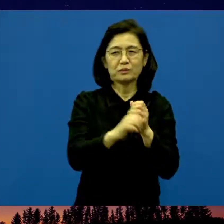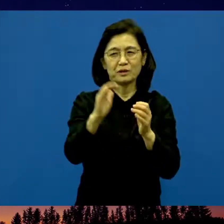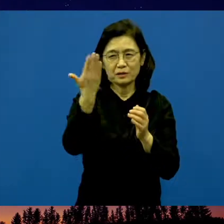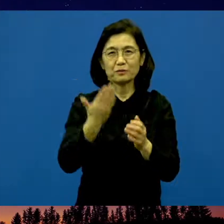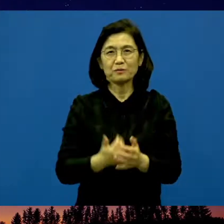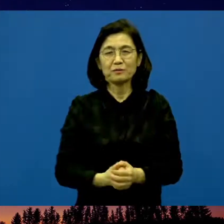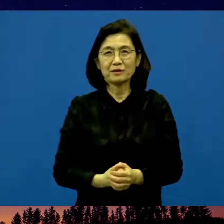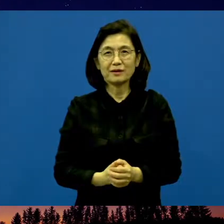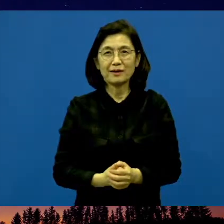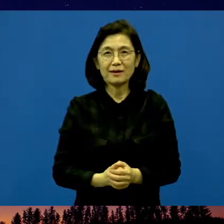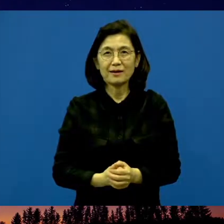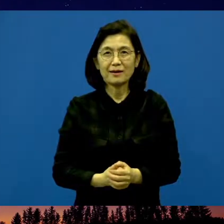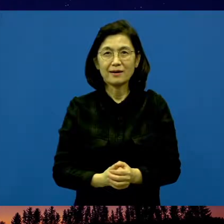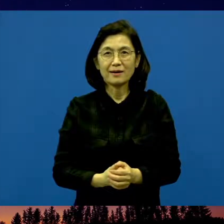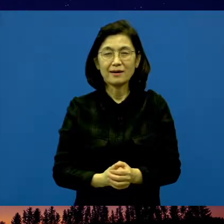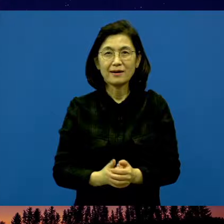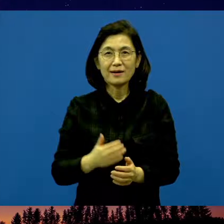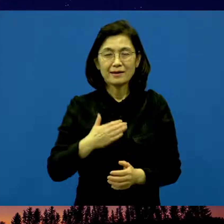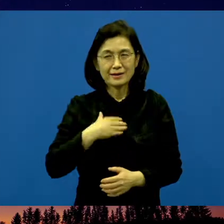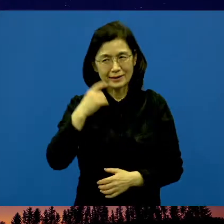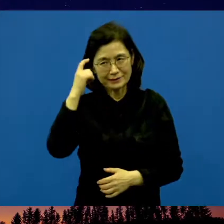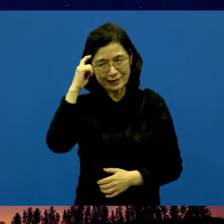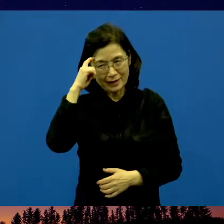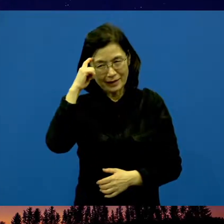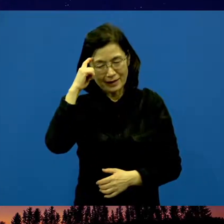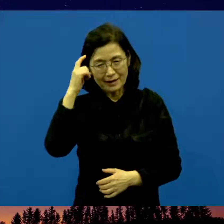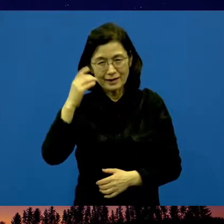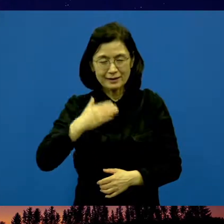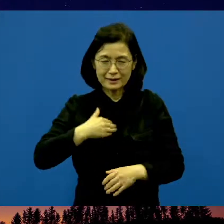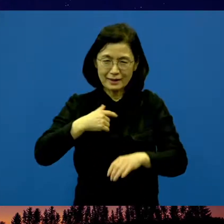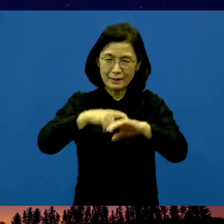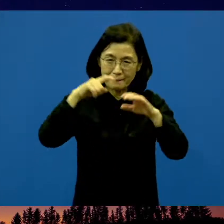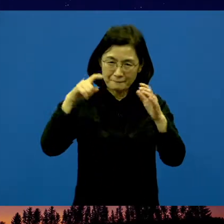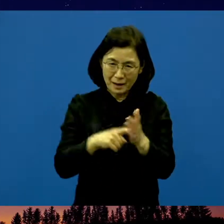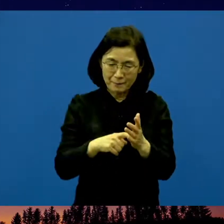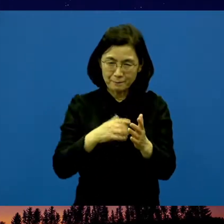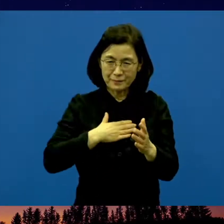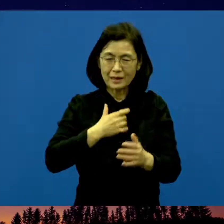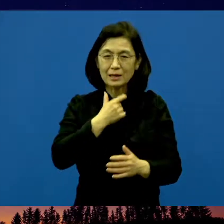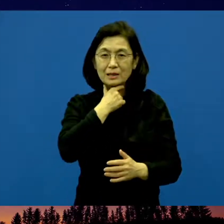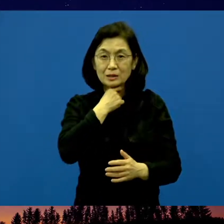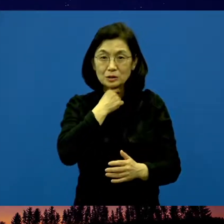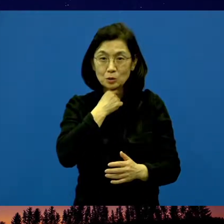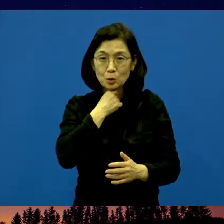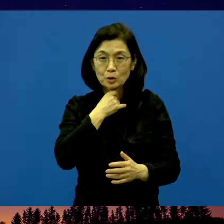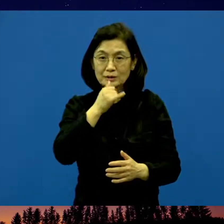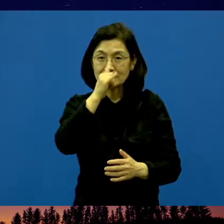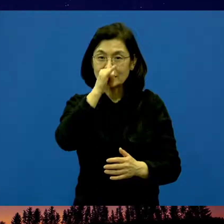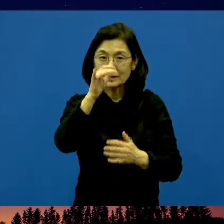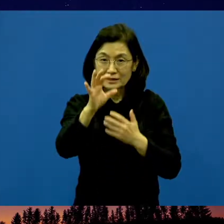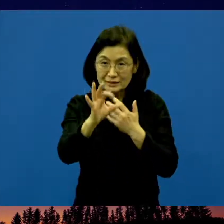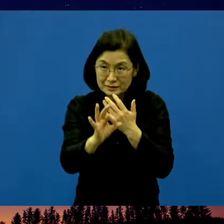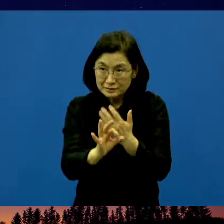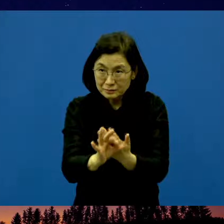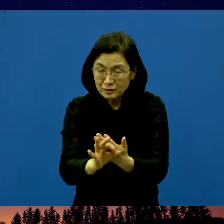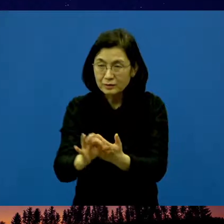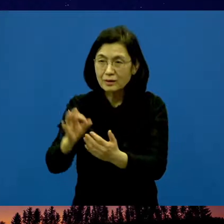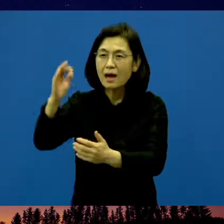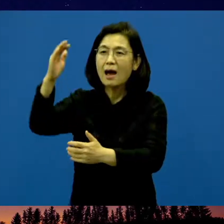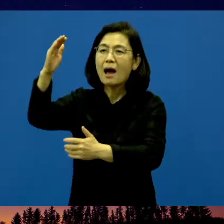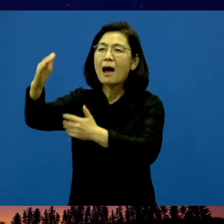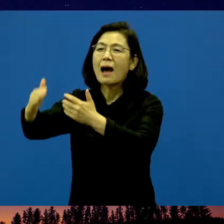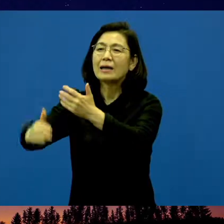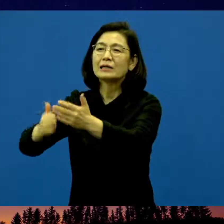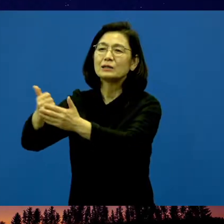마음, 내 안에 일어나는 어떤 생각들, 내 안에 있는 어떤 소원들이 있다면 그것은 하나님이